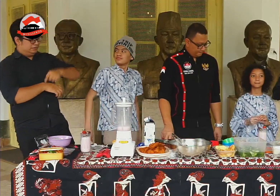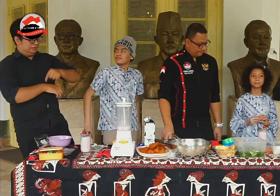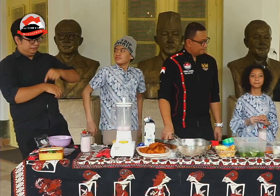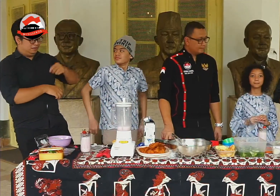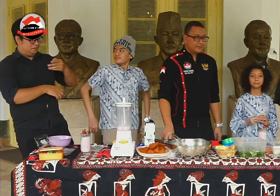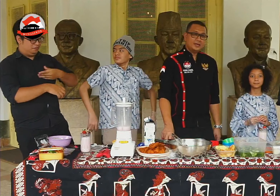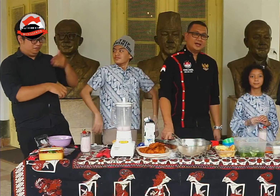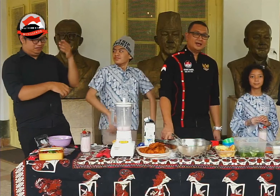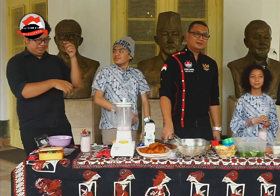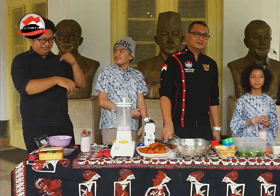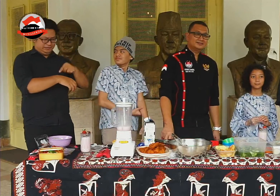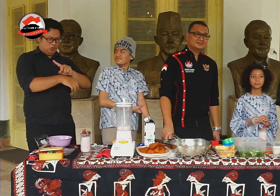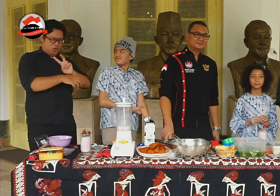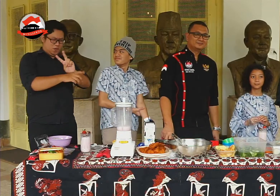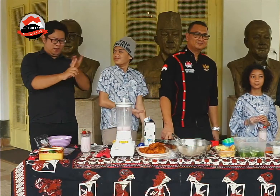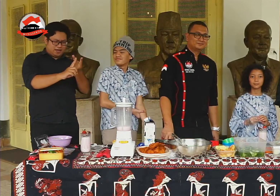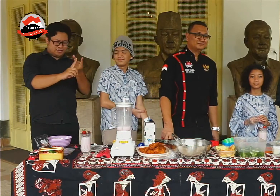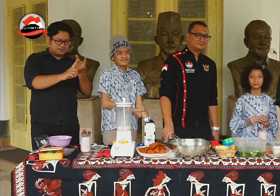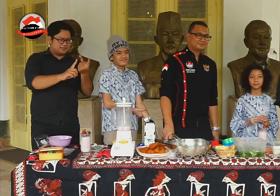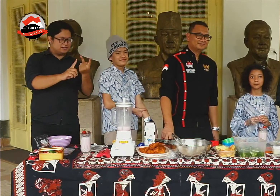jam 12,